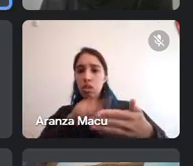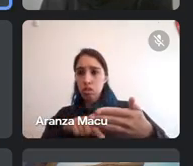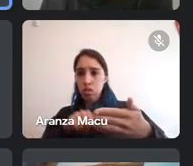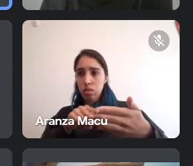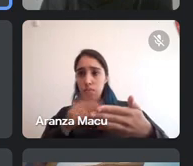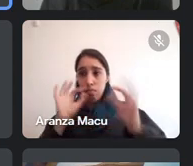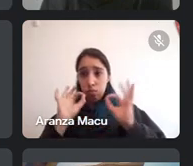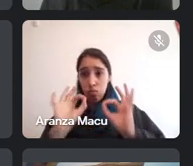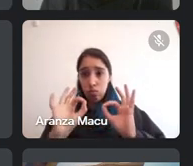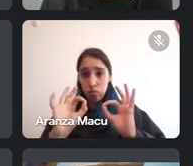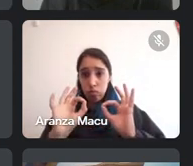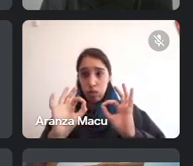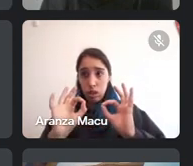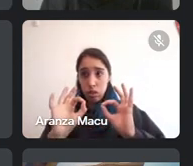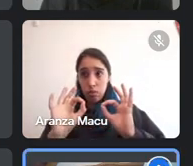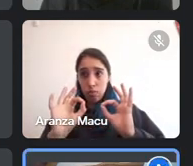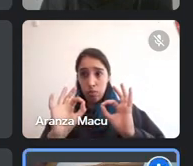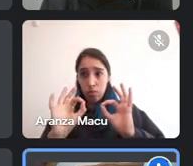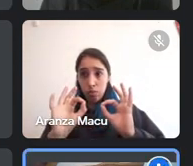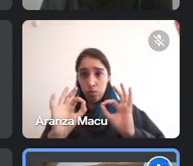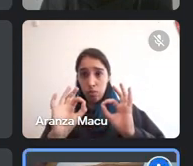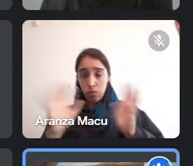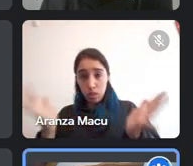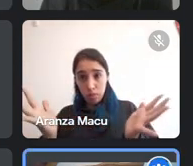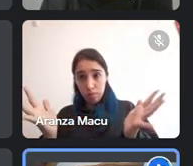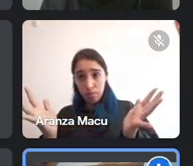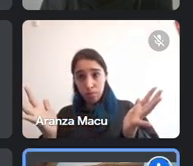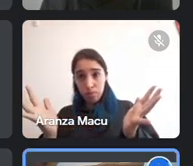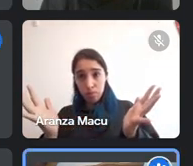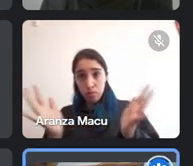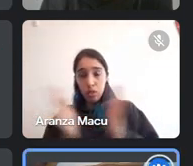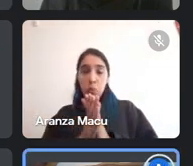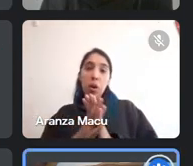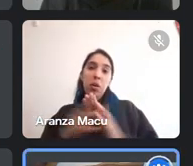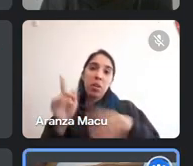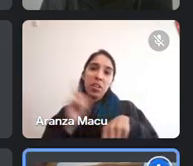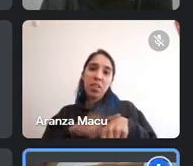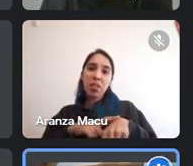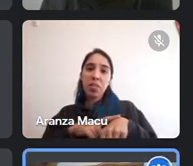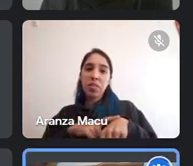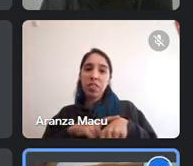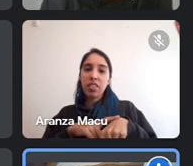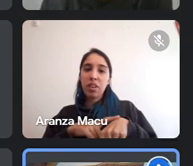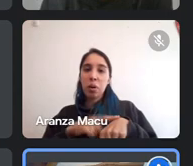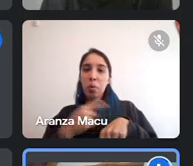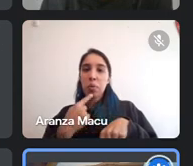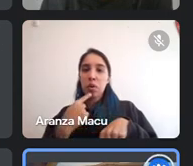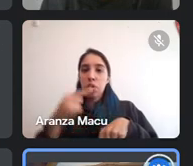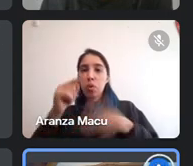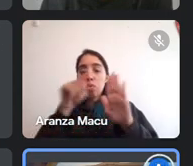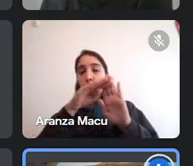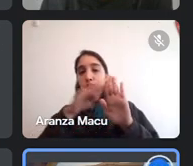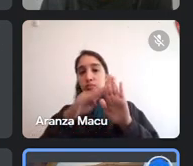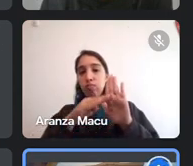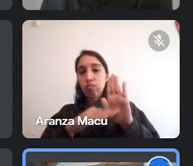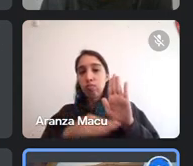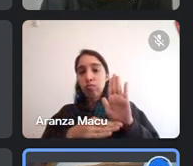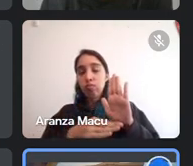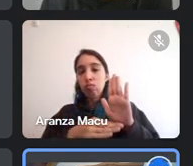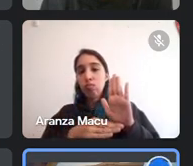¿No? Bueno, hacemos entonces, nos tomamos otro tiempito, hacen las preguntas y